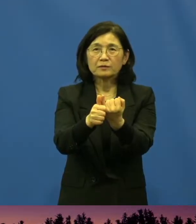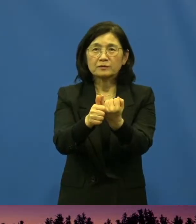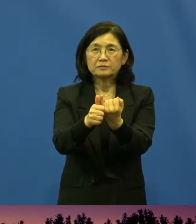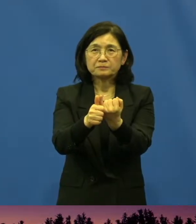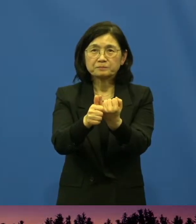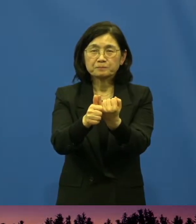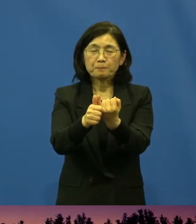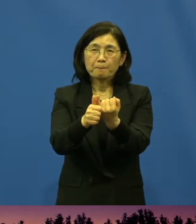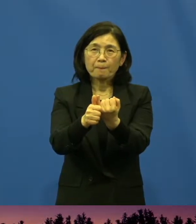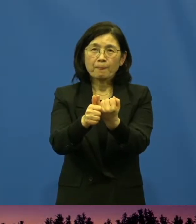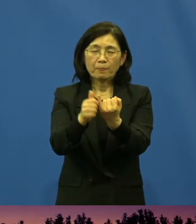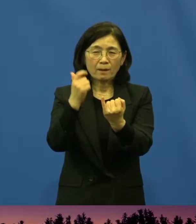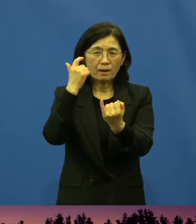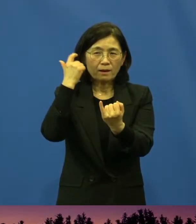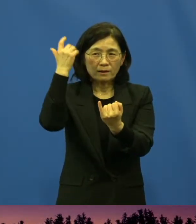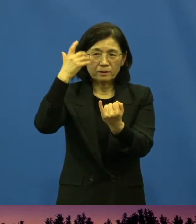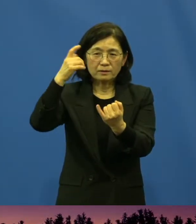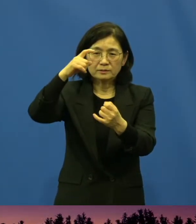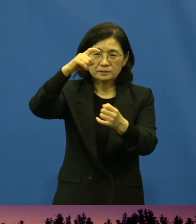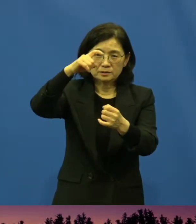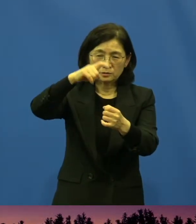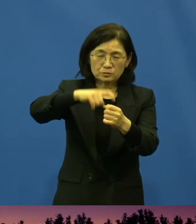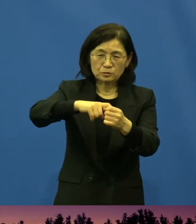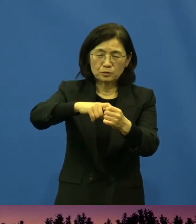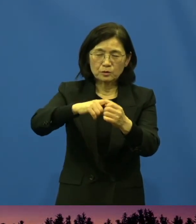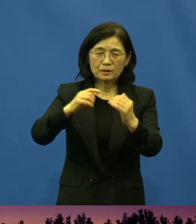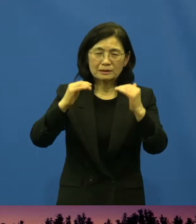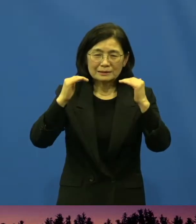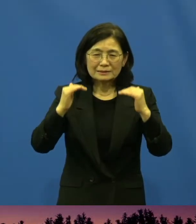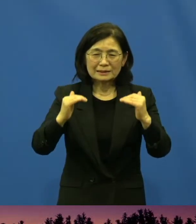남편이 서로 영적으로 자라가는 걸 보는 기쁨이에요.